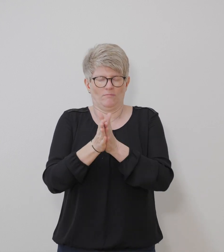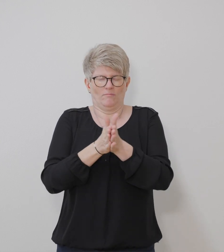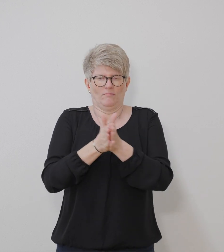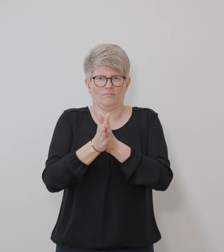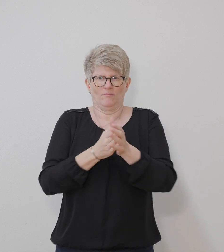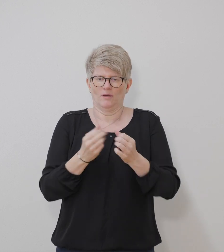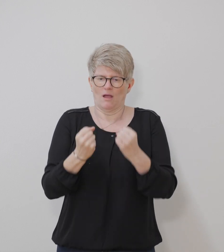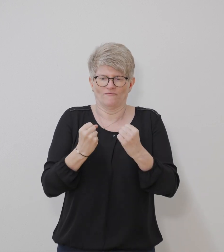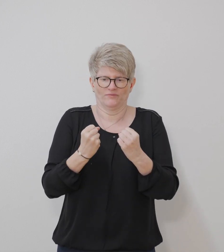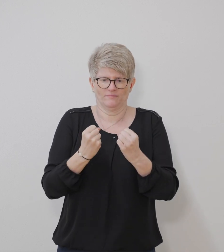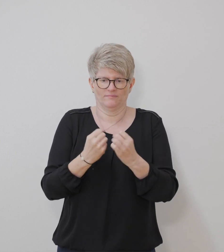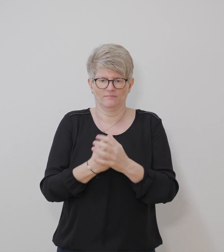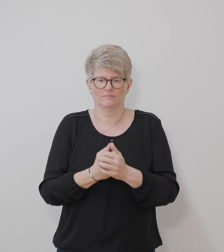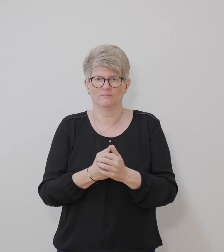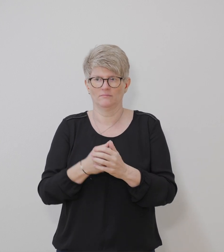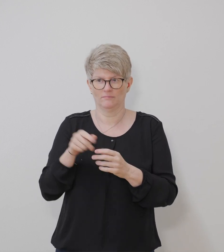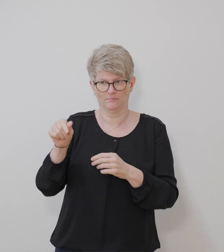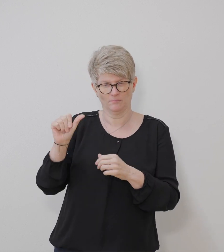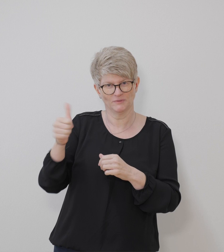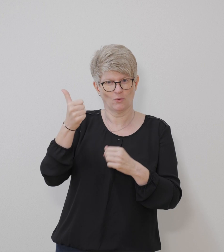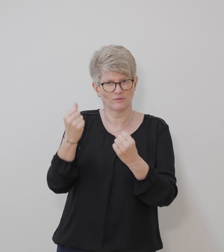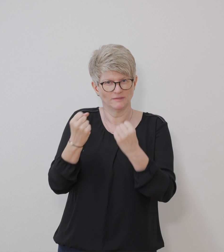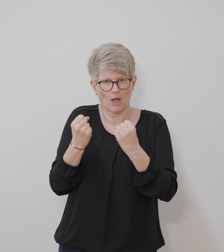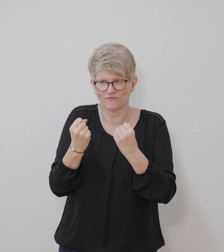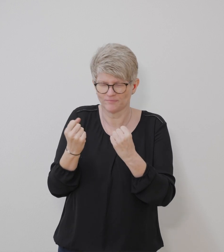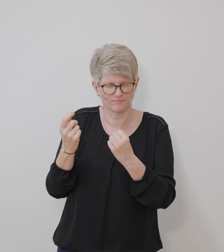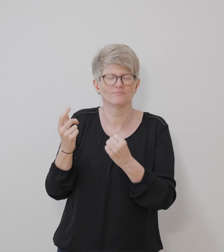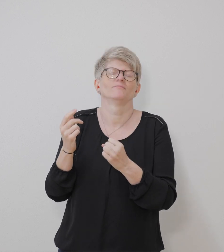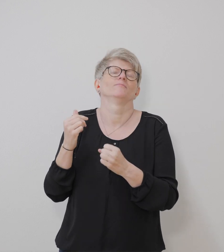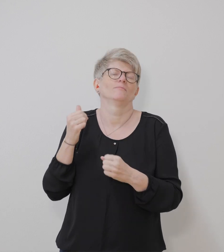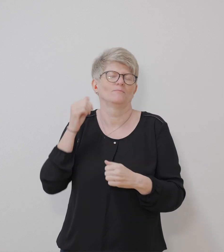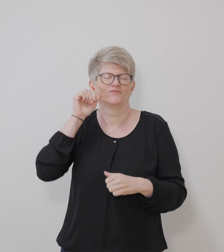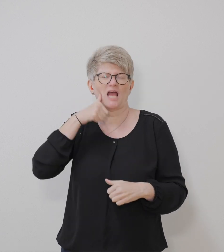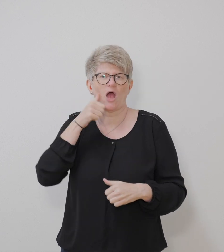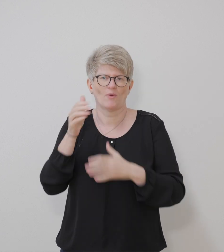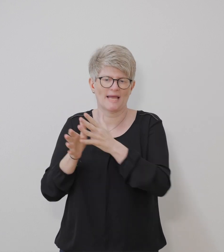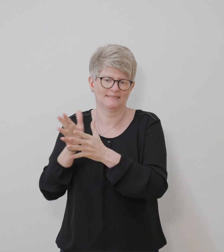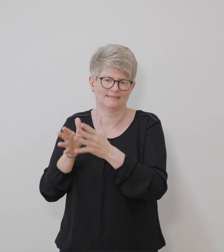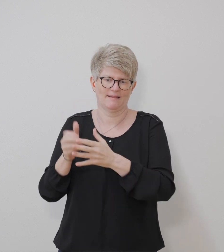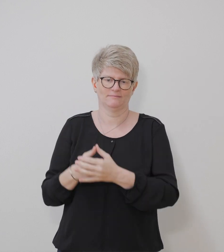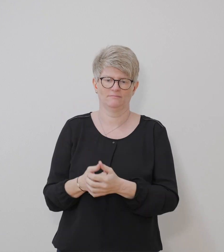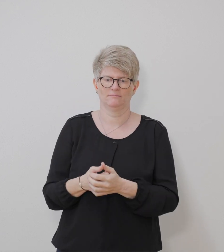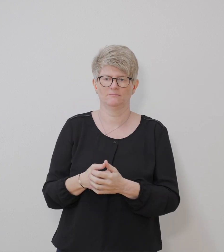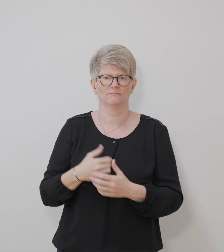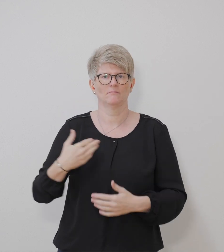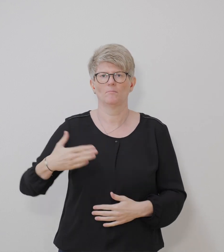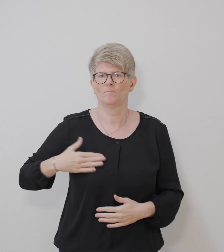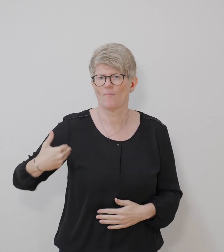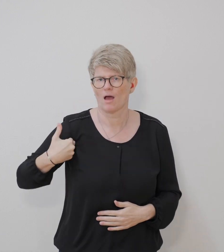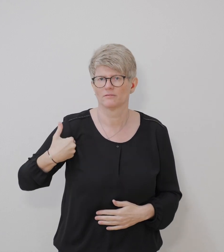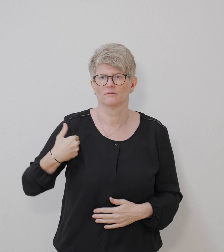wenig Hoffnung. Doch ihr Körper hielt durch, angetrieben von einer inneren Kraft.